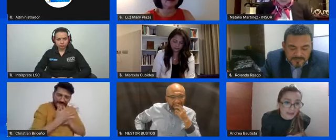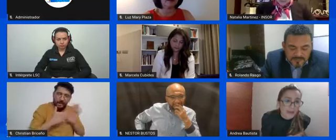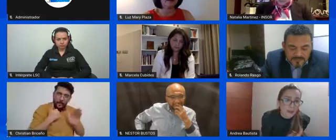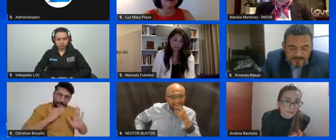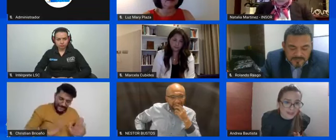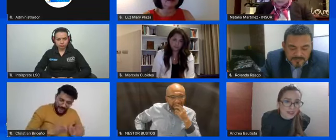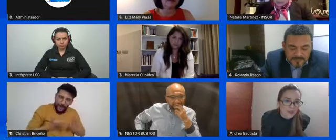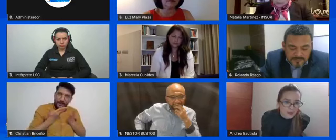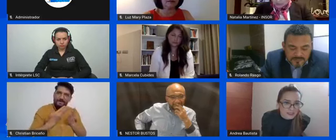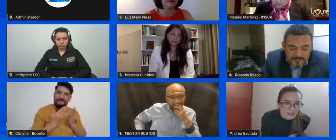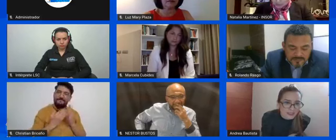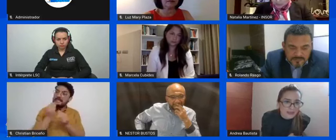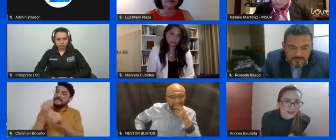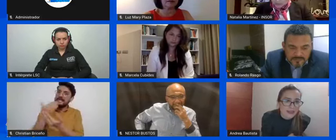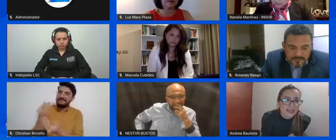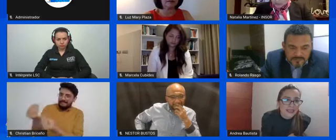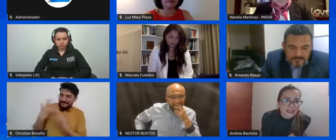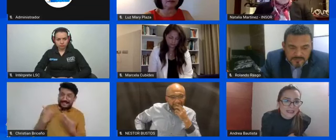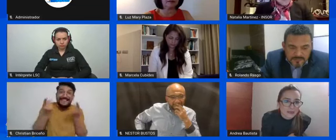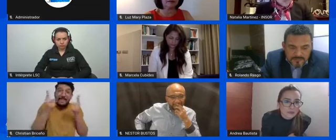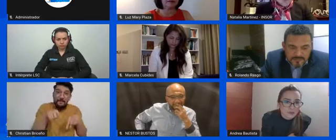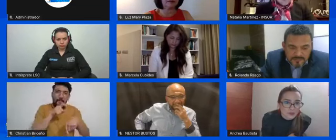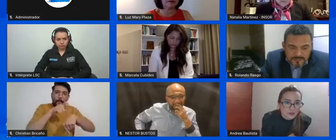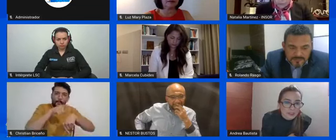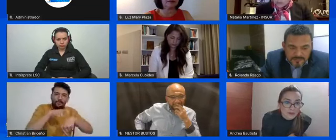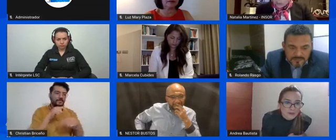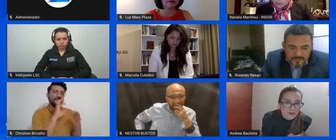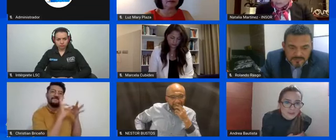aprender, por ejemplo, de metalingüística, de